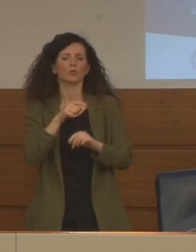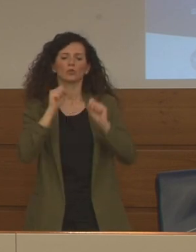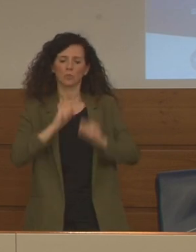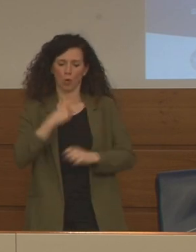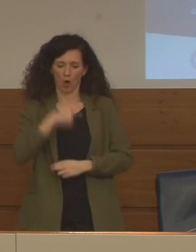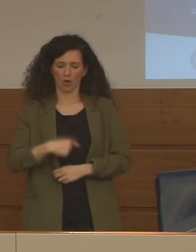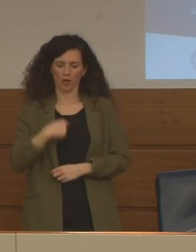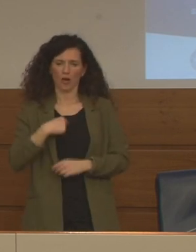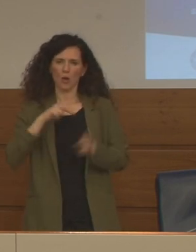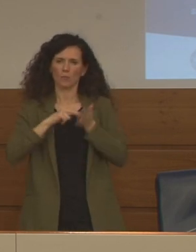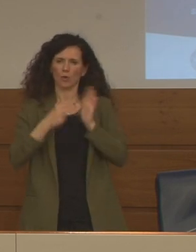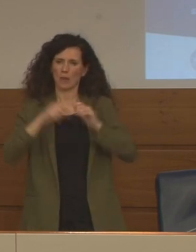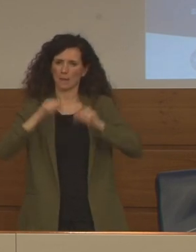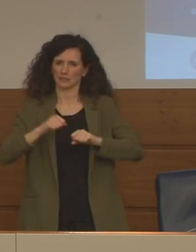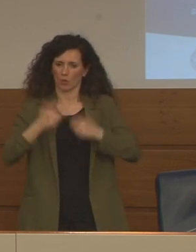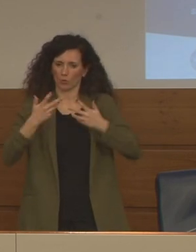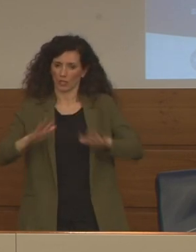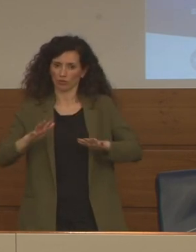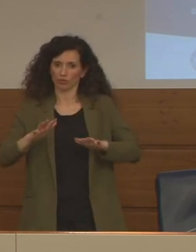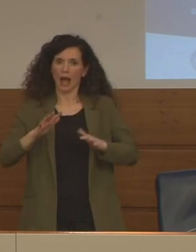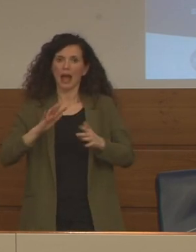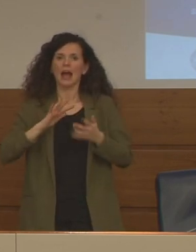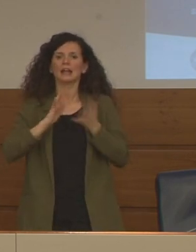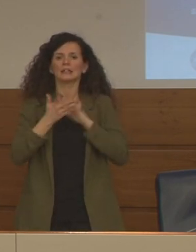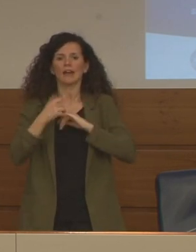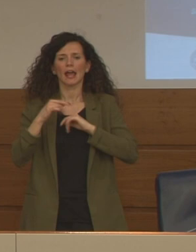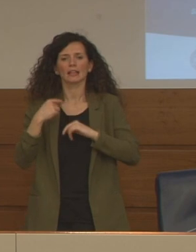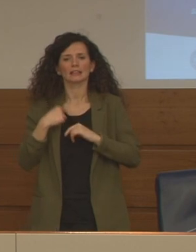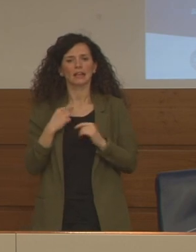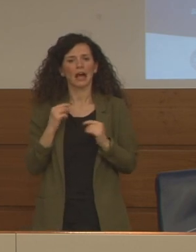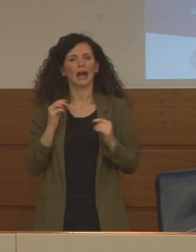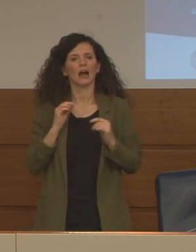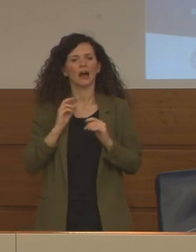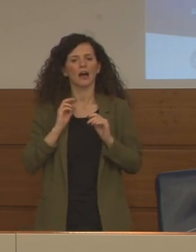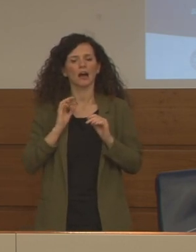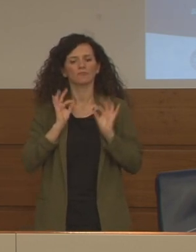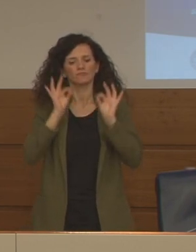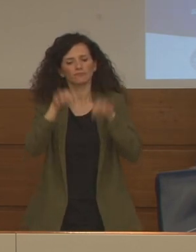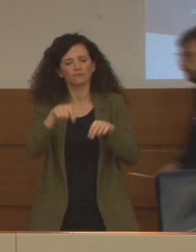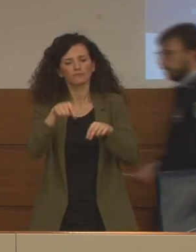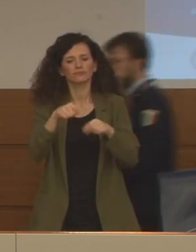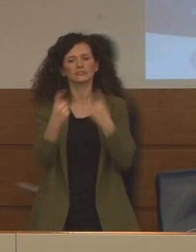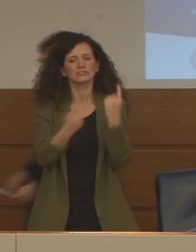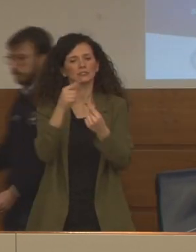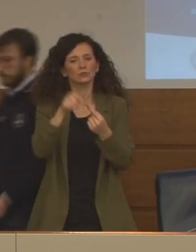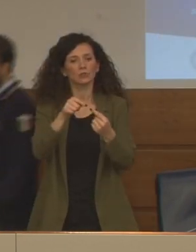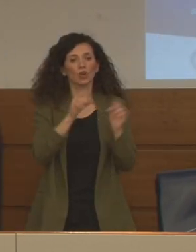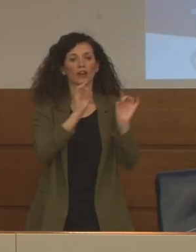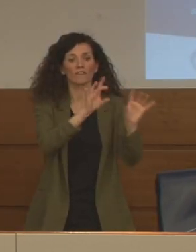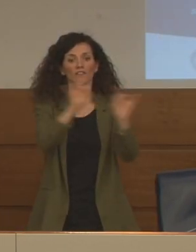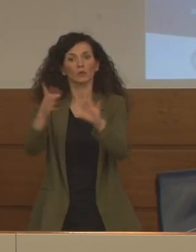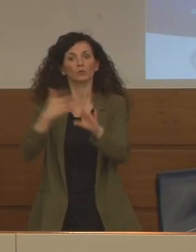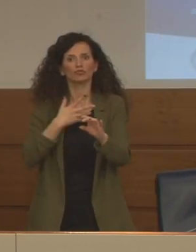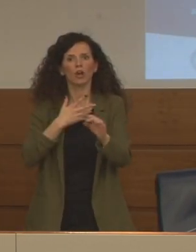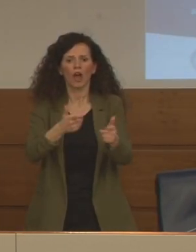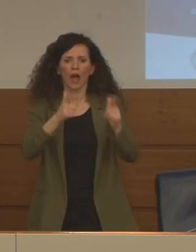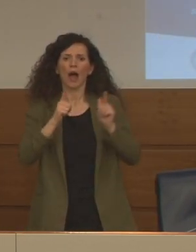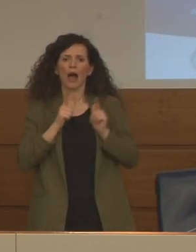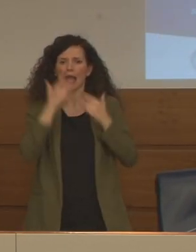poi li compro mette ecco esiste un dato reale depurato